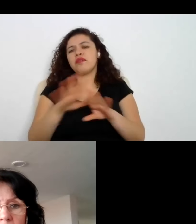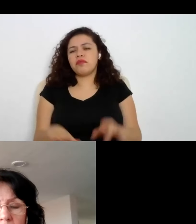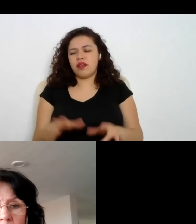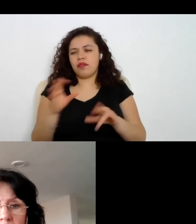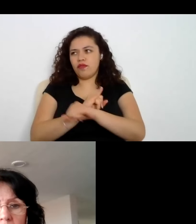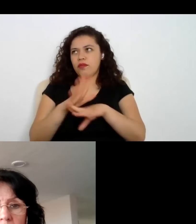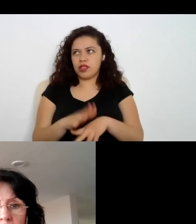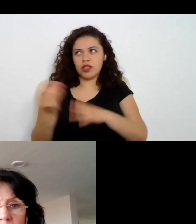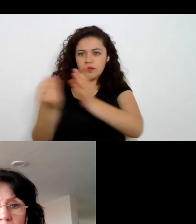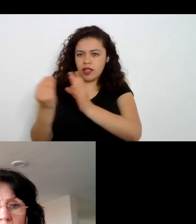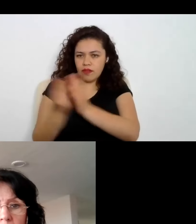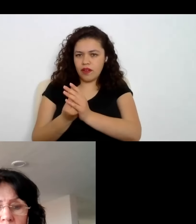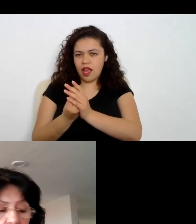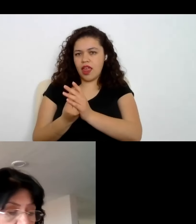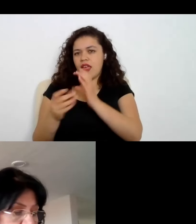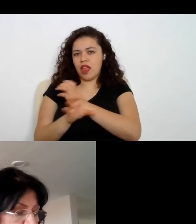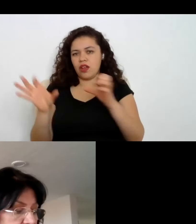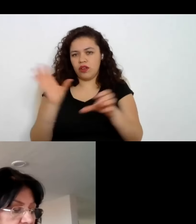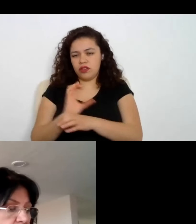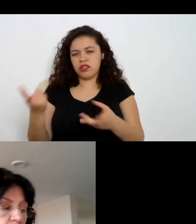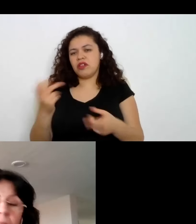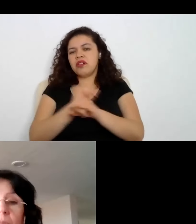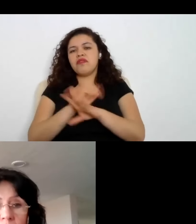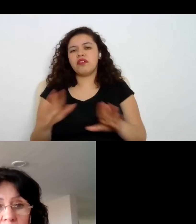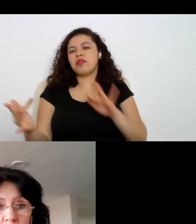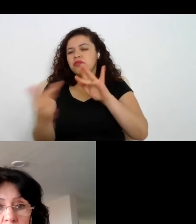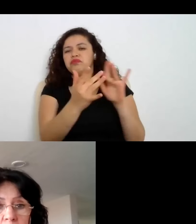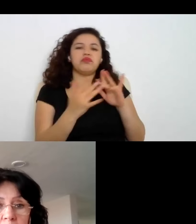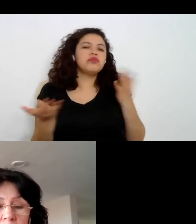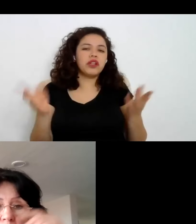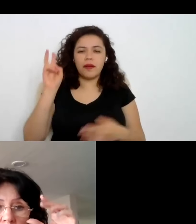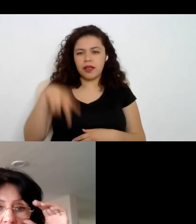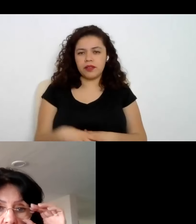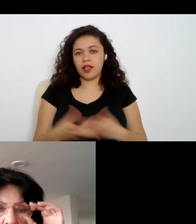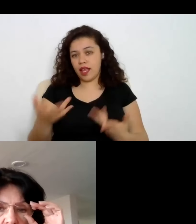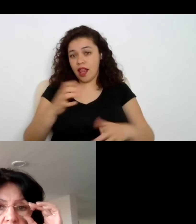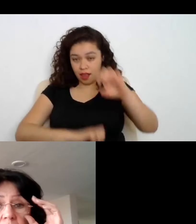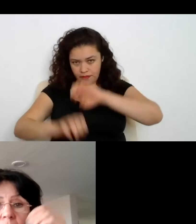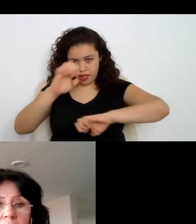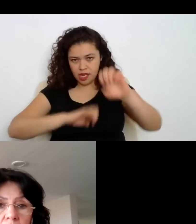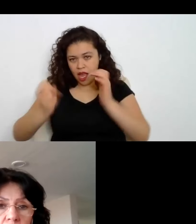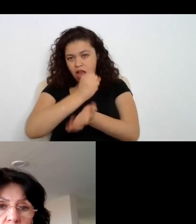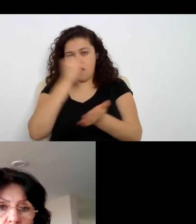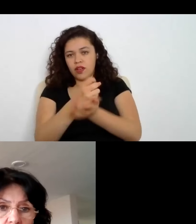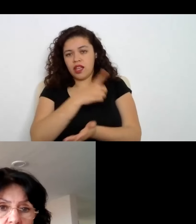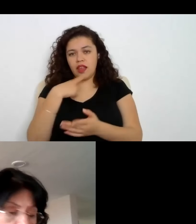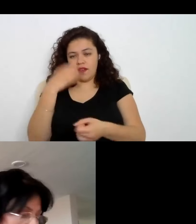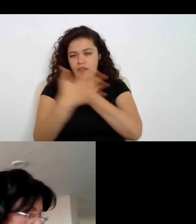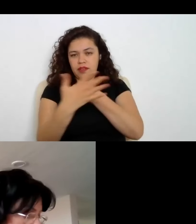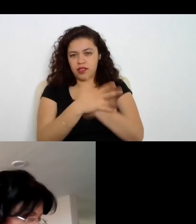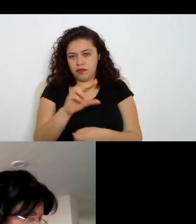currículum, son en realidad datos como de contacto. Entonces, la empresa no está obligada a darte un aviso de